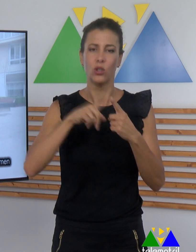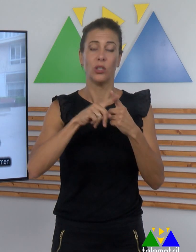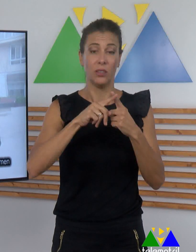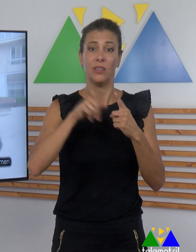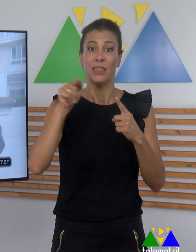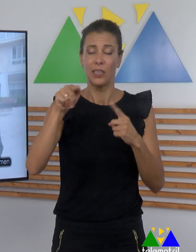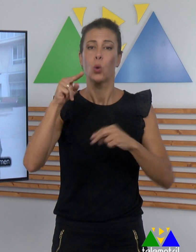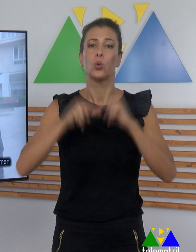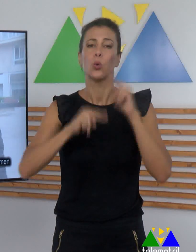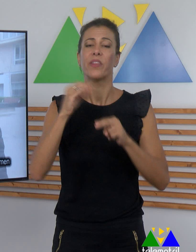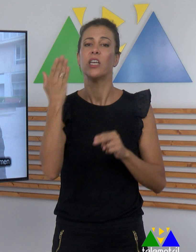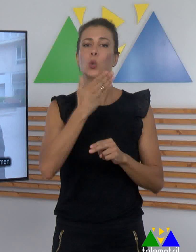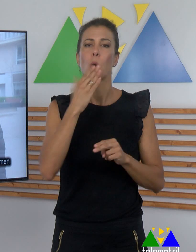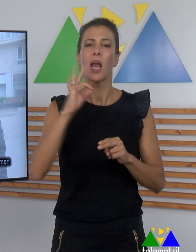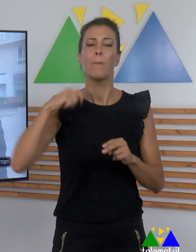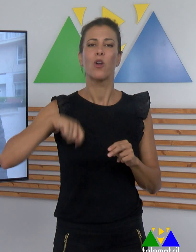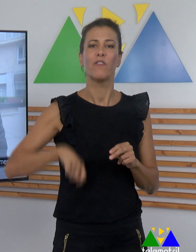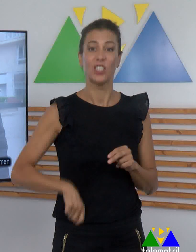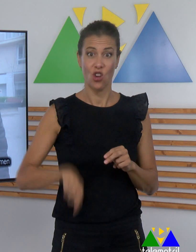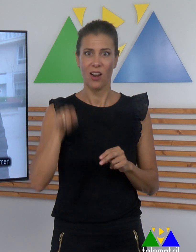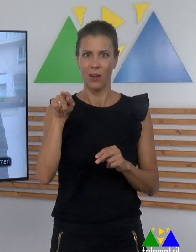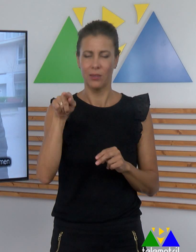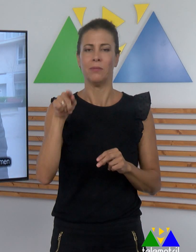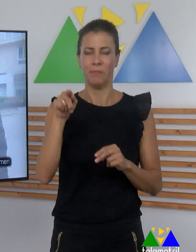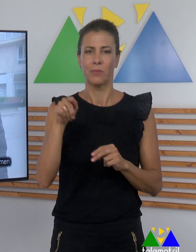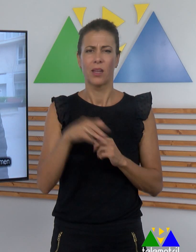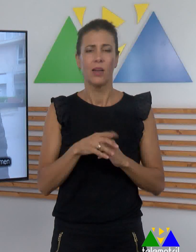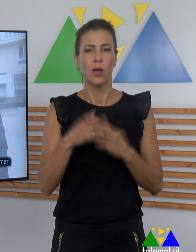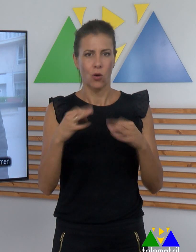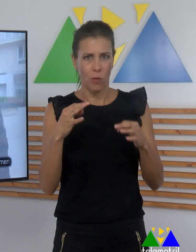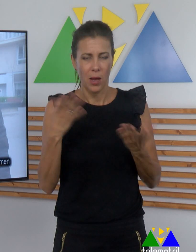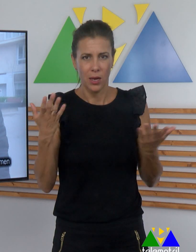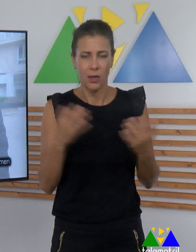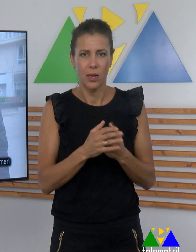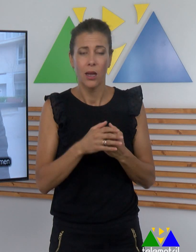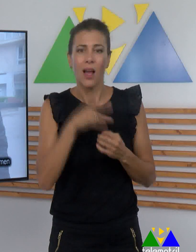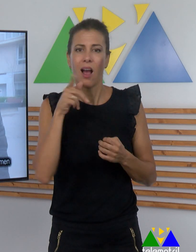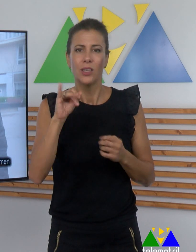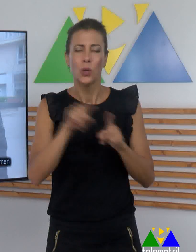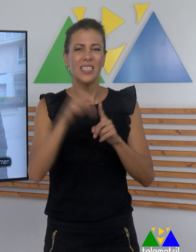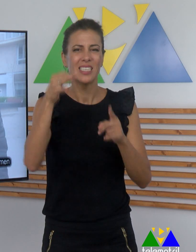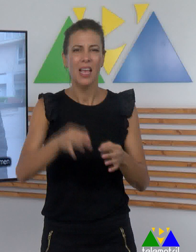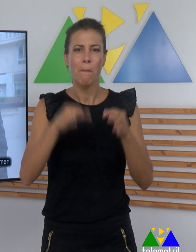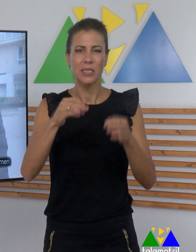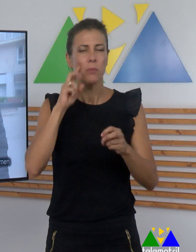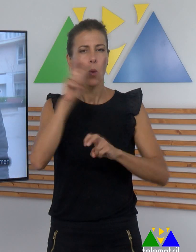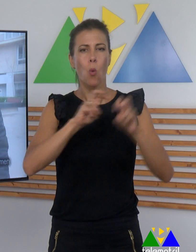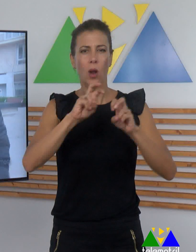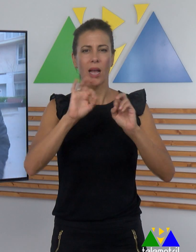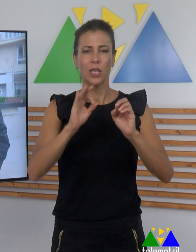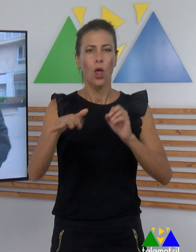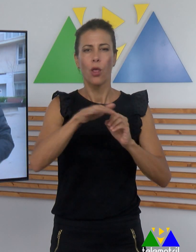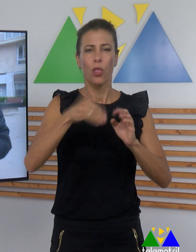hoy está construida la escuela profesional de los agustinos. Era normal construir el cementerio en la parte trasera, la parte de atrás. Normalmente